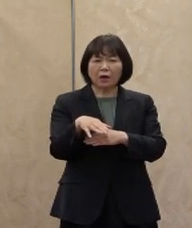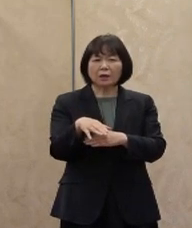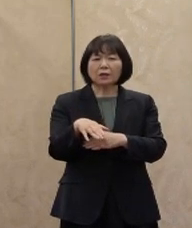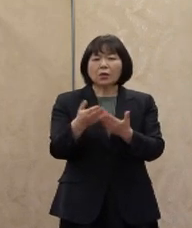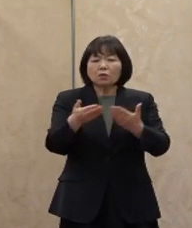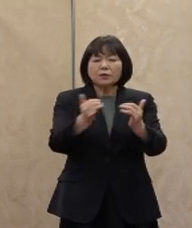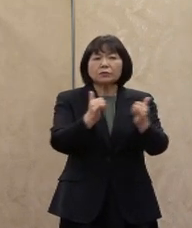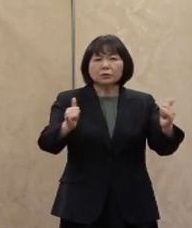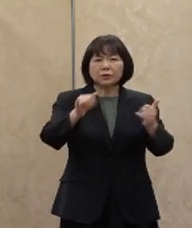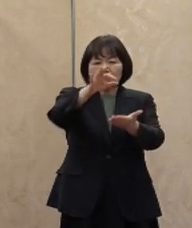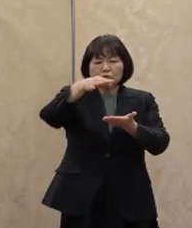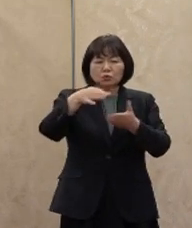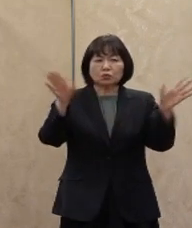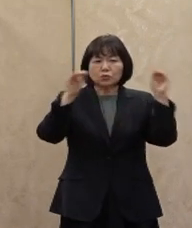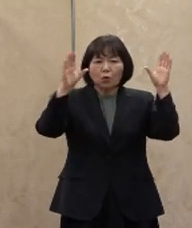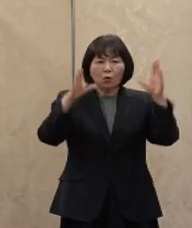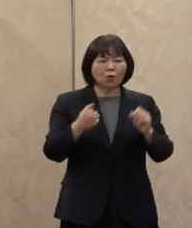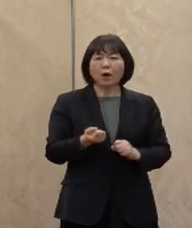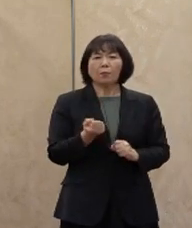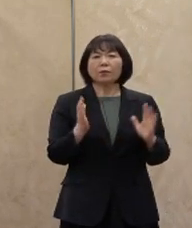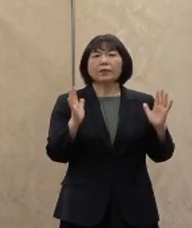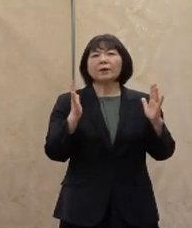ません、ですので